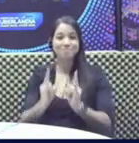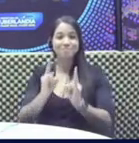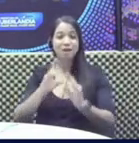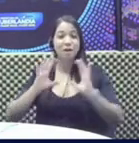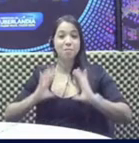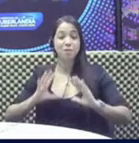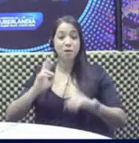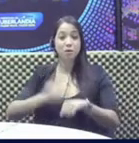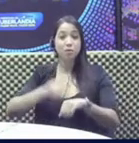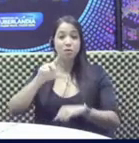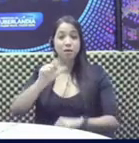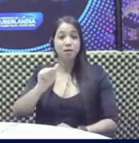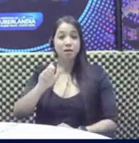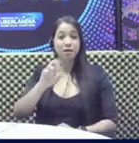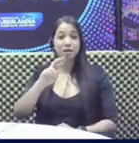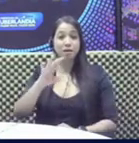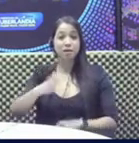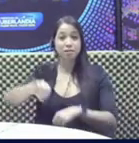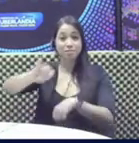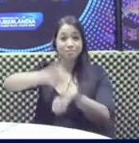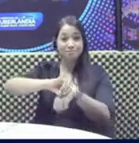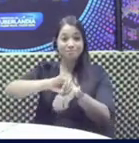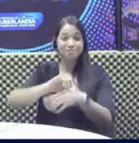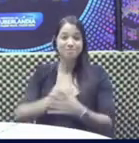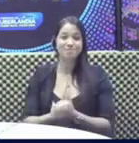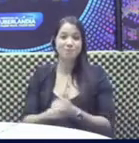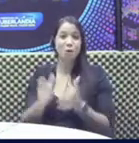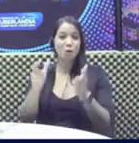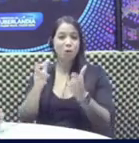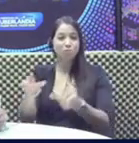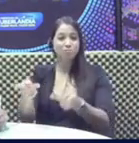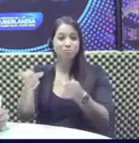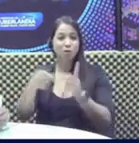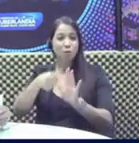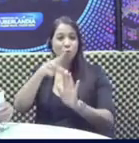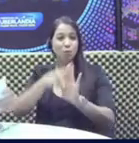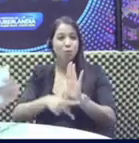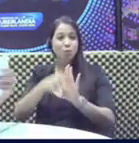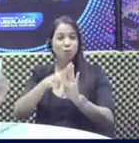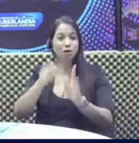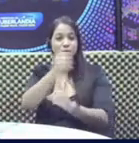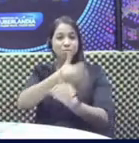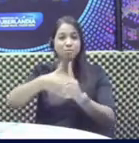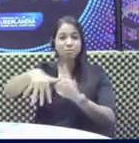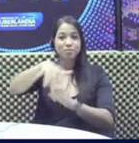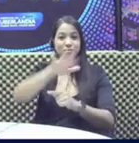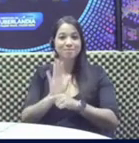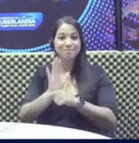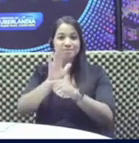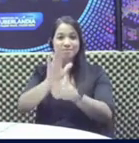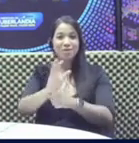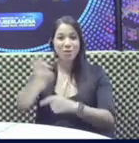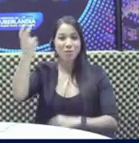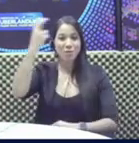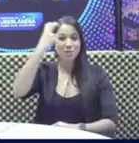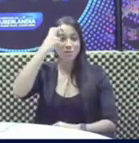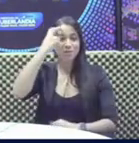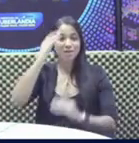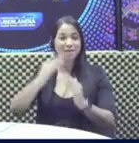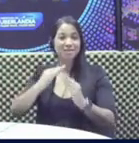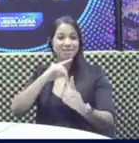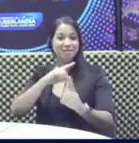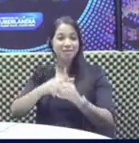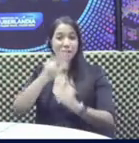Praça Doutor Laerte, na região central. O local abrigará projetos socioassistenciais e culturais da